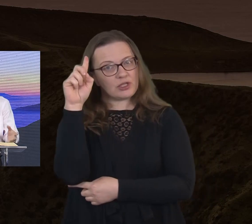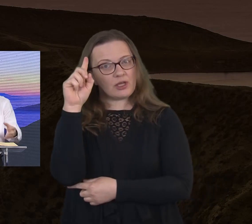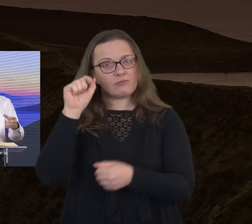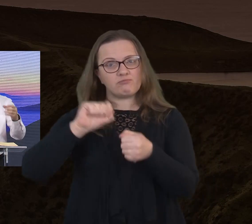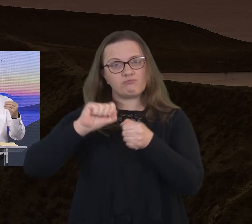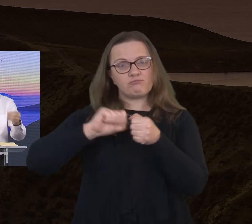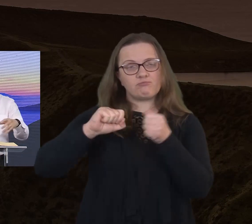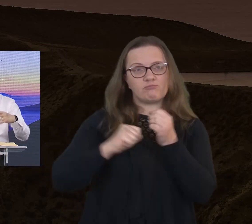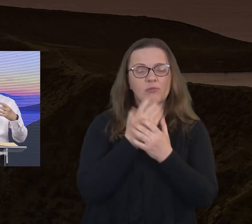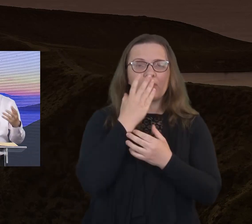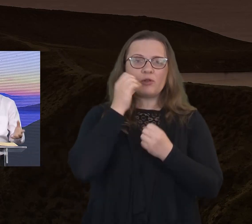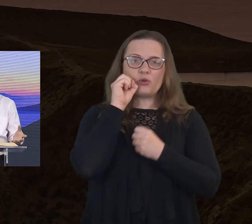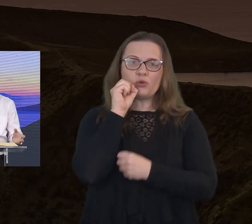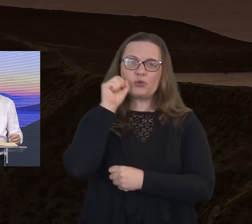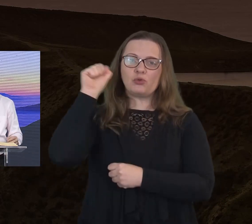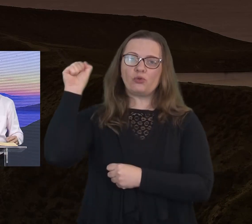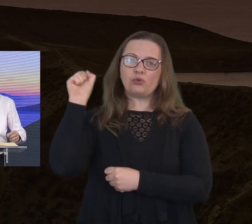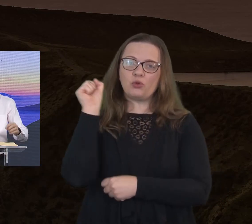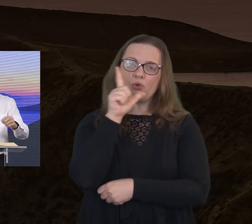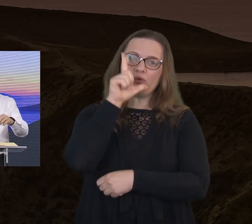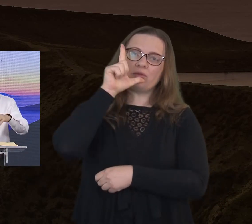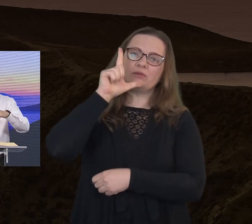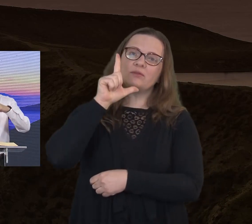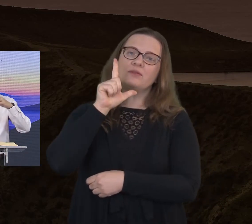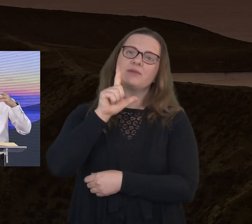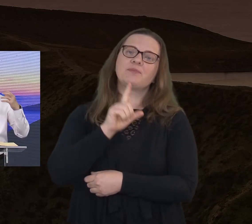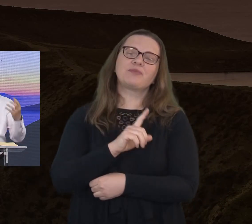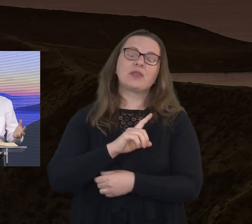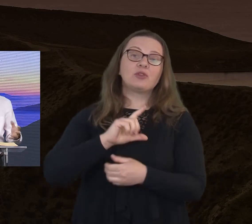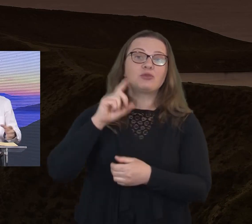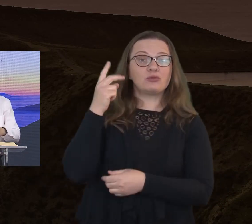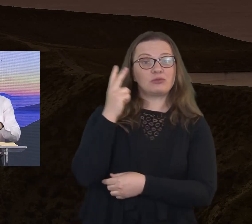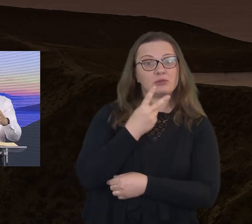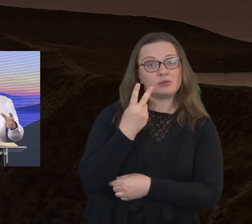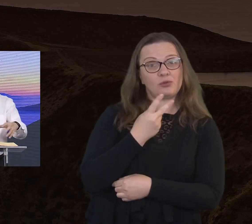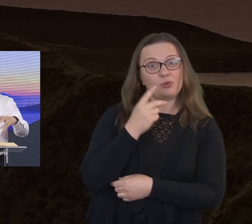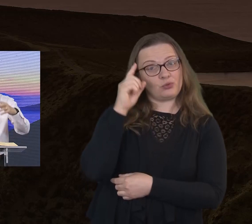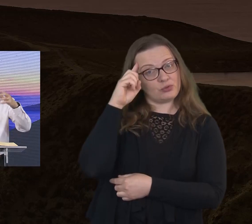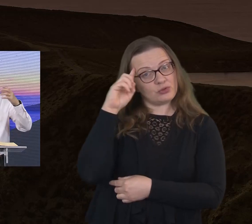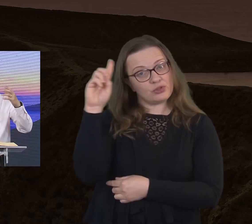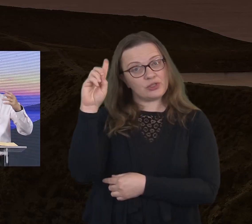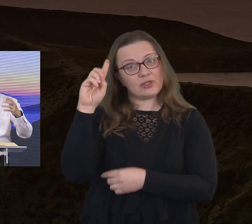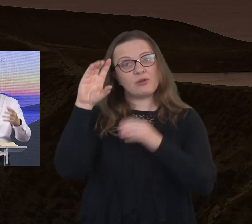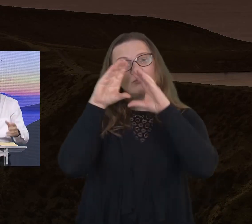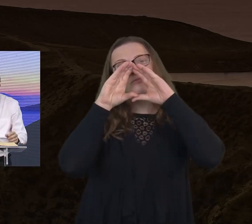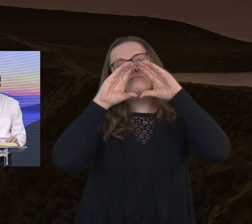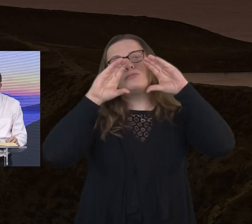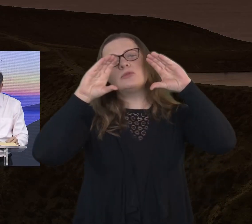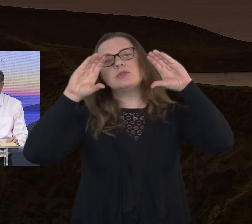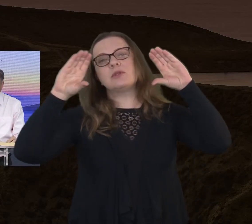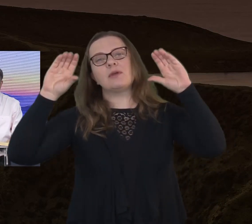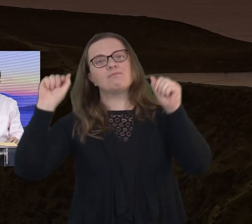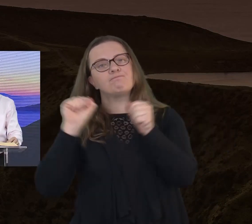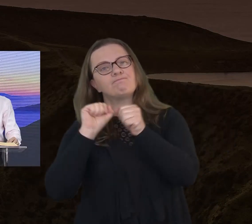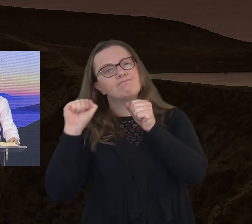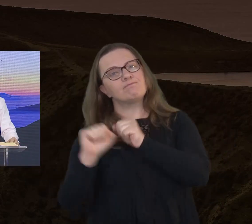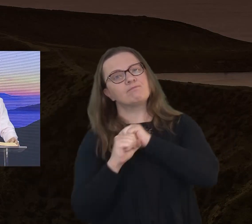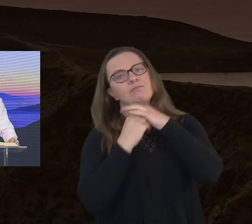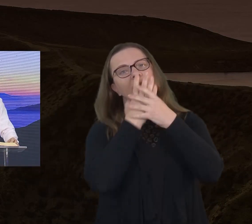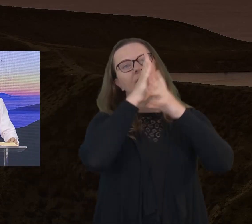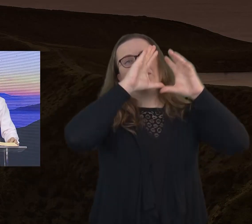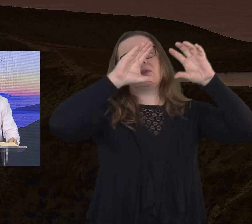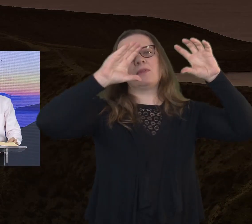disse Deus, haja luz e houve luz, e no segundo dia o firmamento, e eu não vou detalhar tudo isso. No terceiro dia foi uma